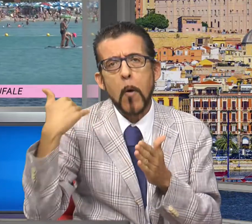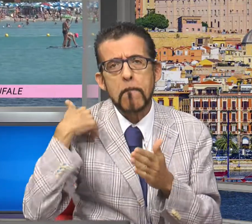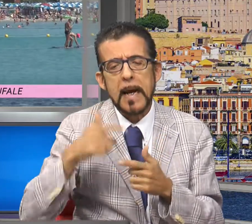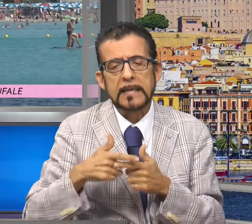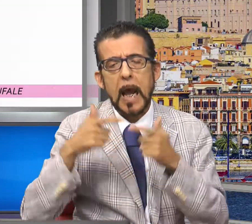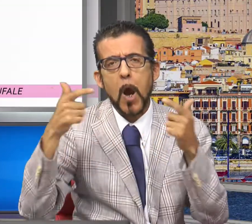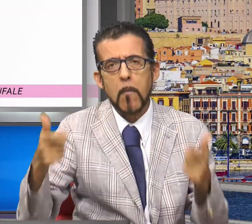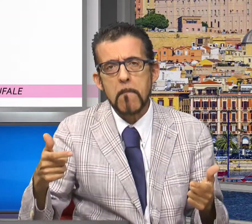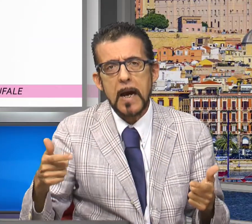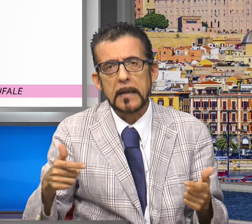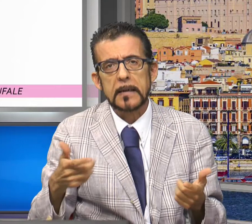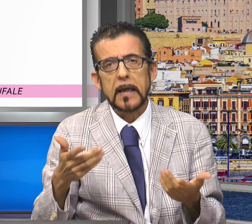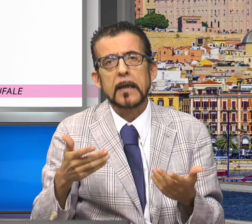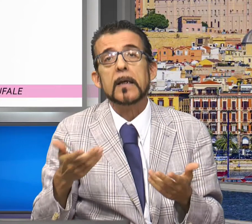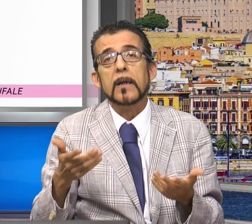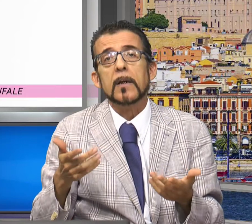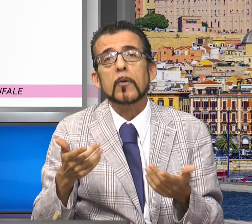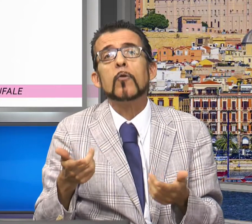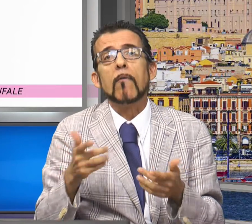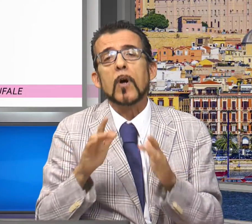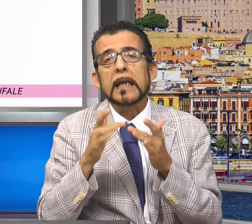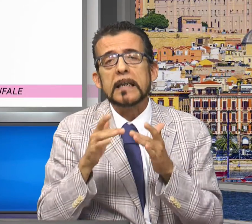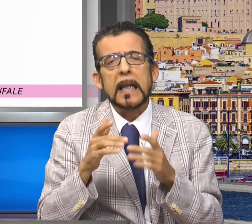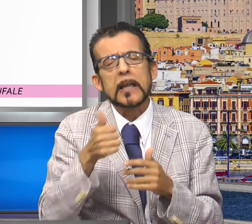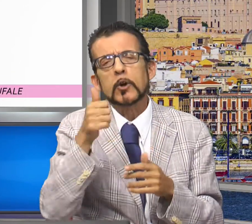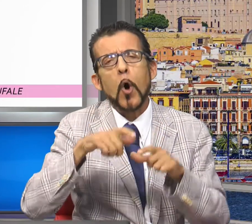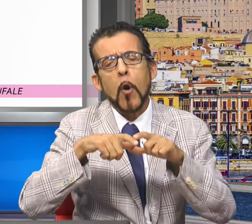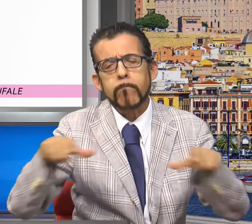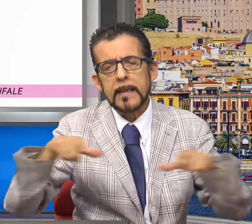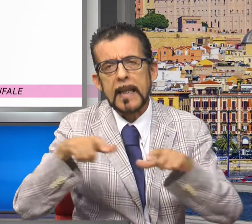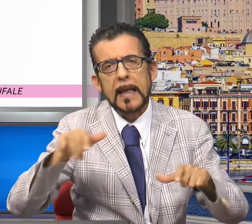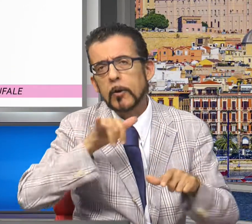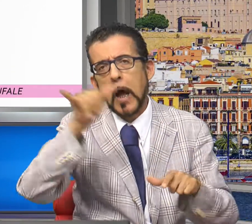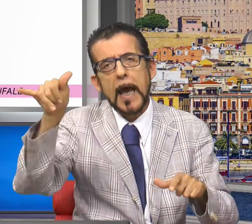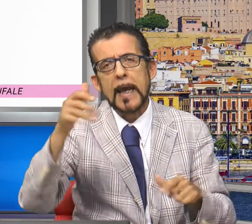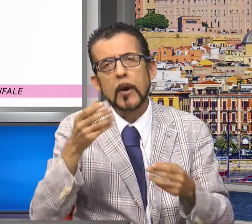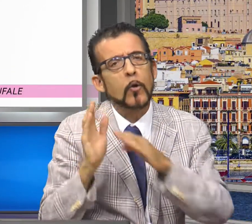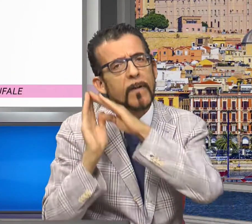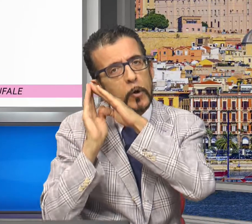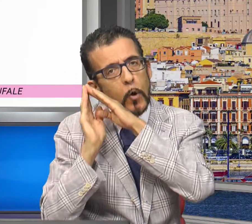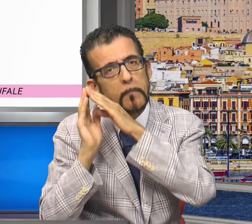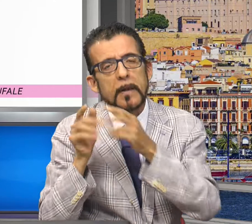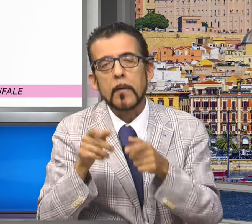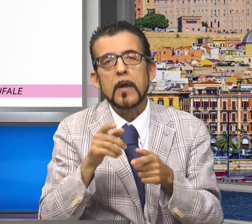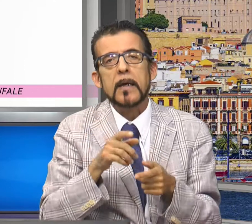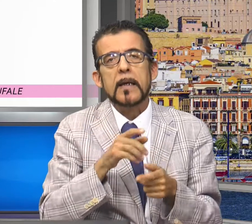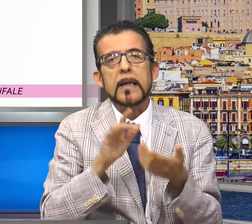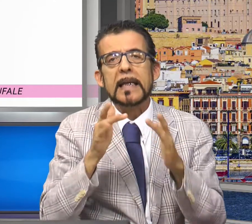dove ormai si prenota non solo il biglietto aereo ma anche dove dormire, si sa, sono le piattaforme digitali. A questo proposito, la Polizia